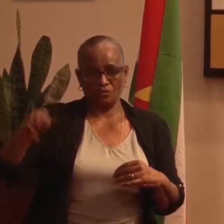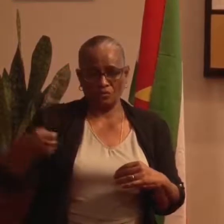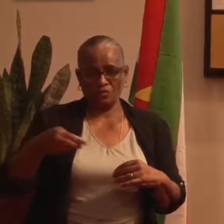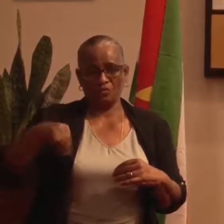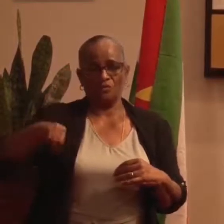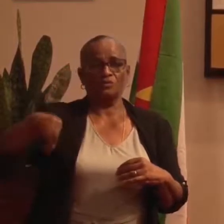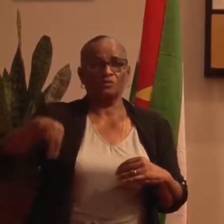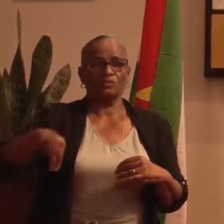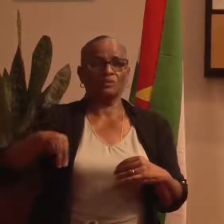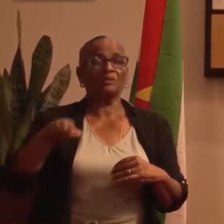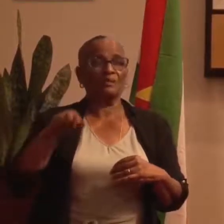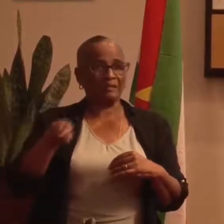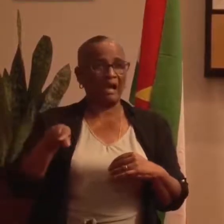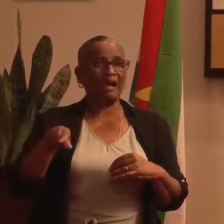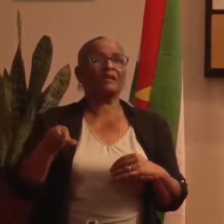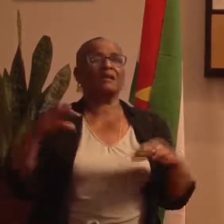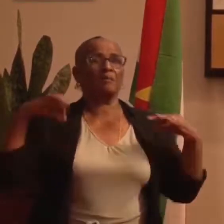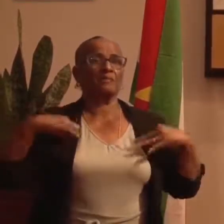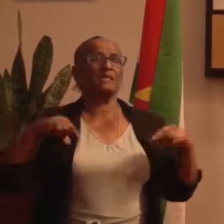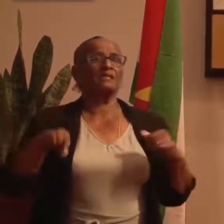Zal daar de schepper zwaaien.